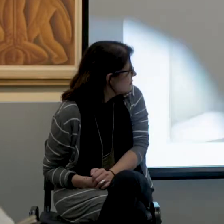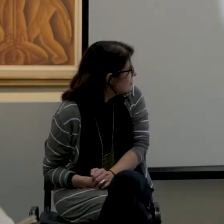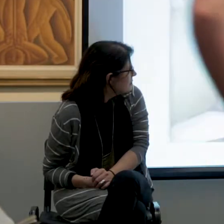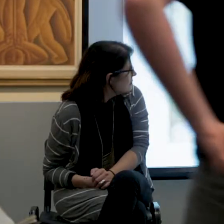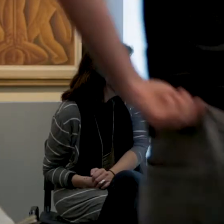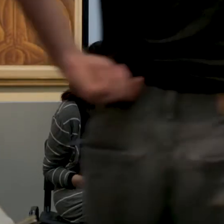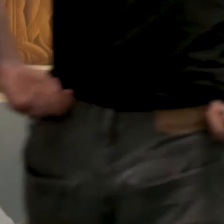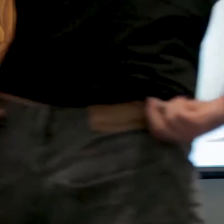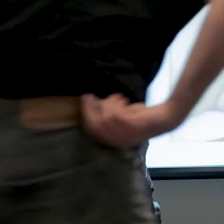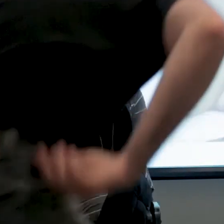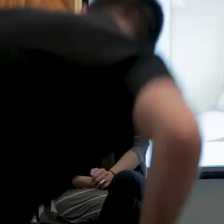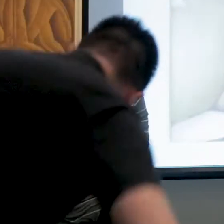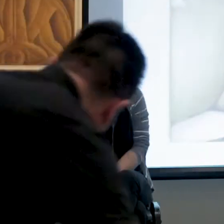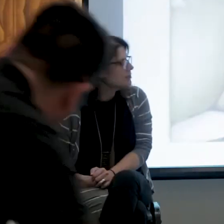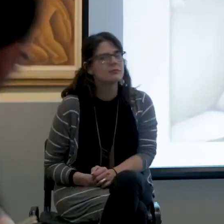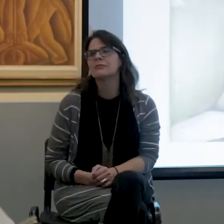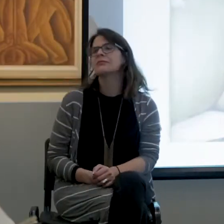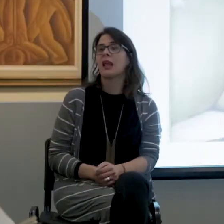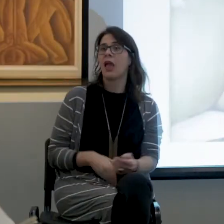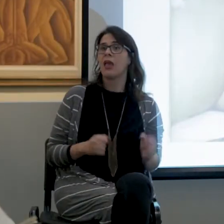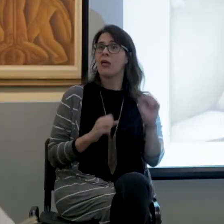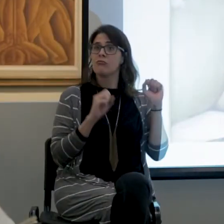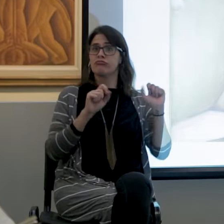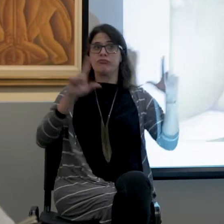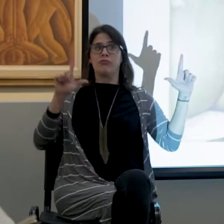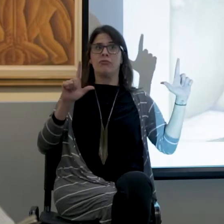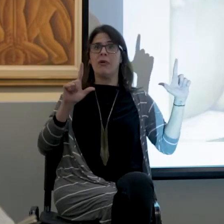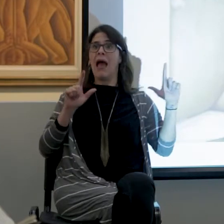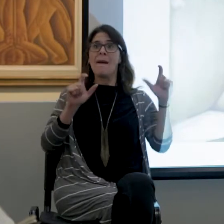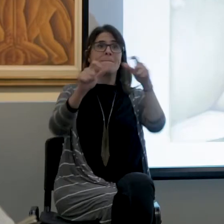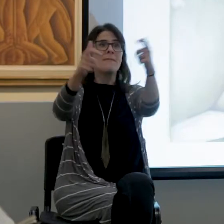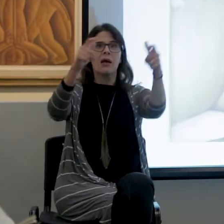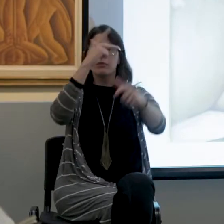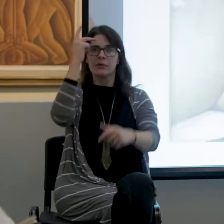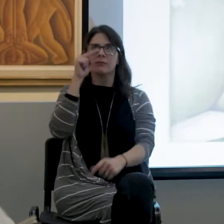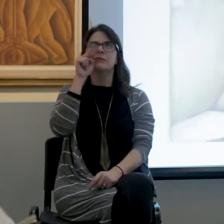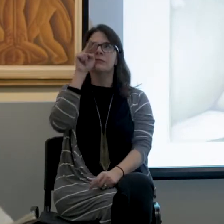Engraçado que quando eu ponho, a maioria das pessoas abaixa o olho.